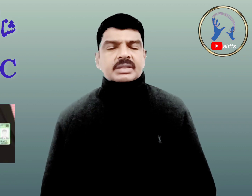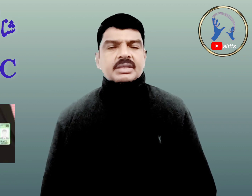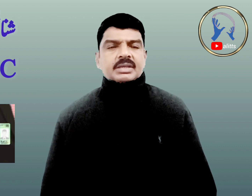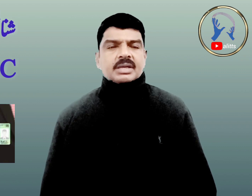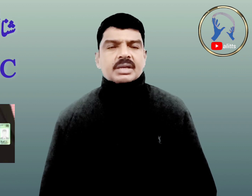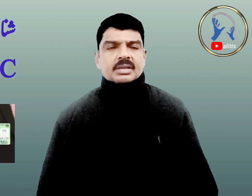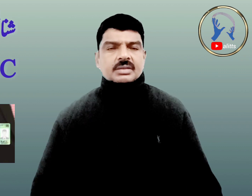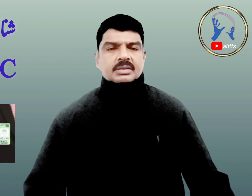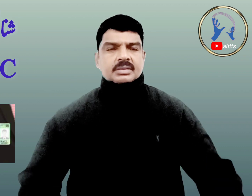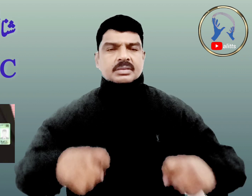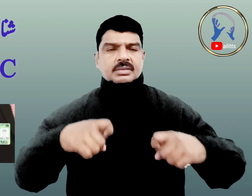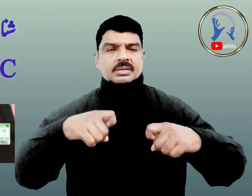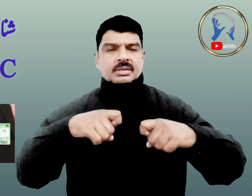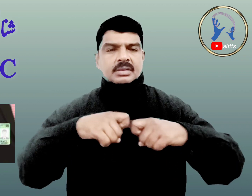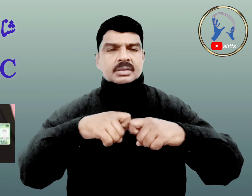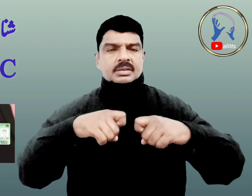शनाख्ती कार्ड,